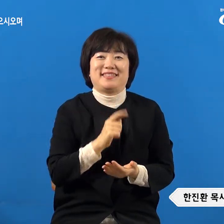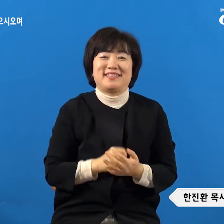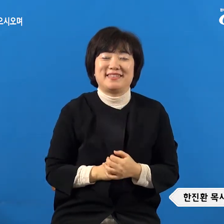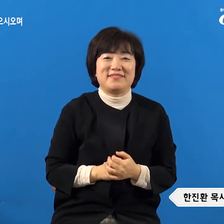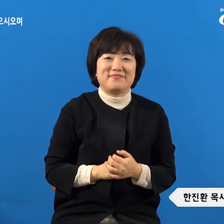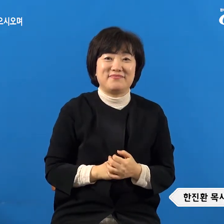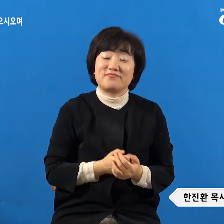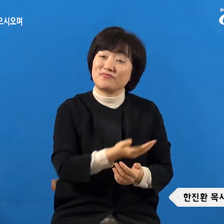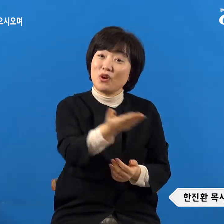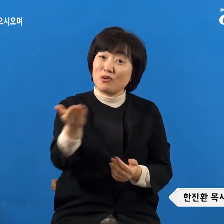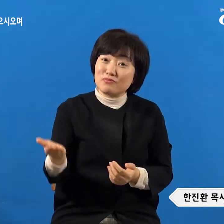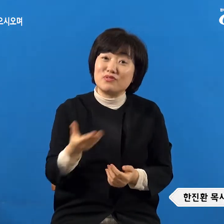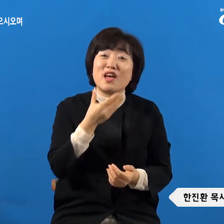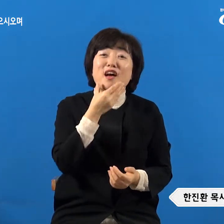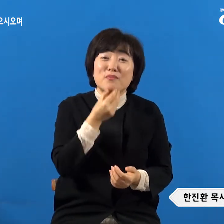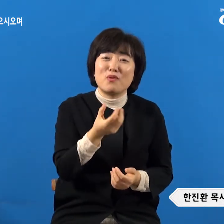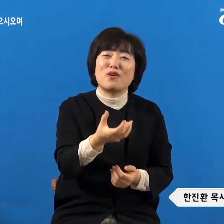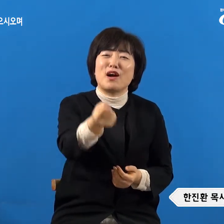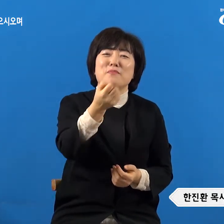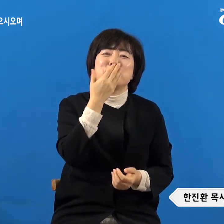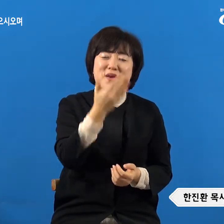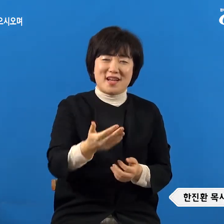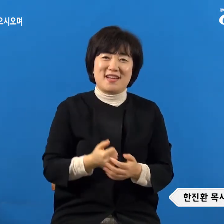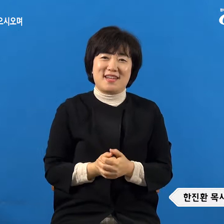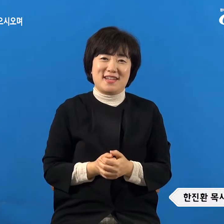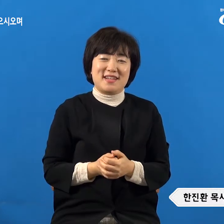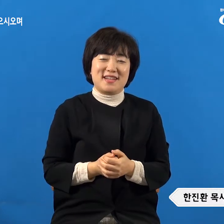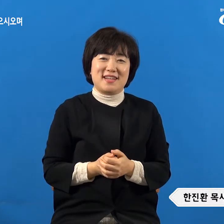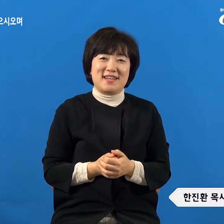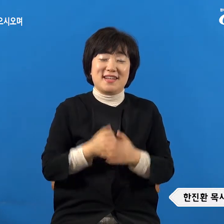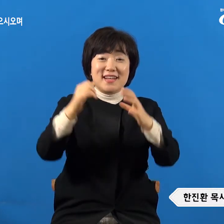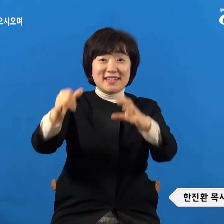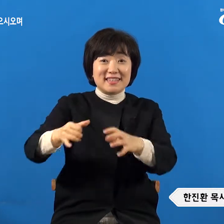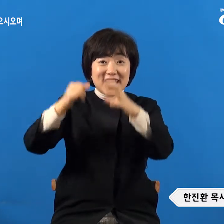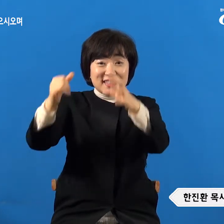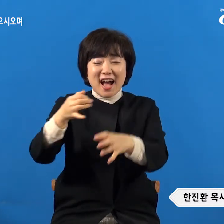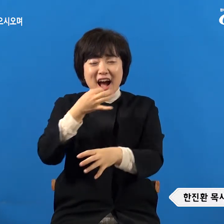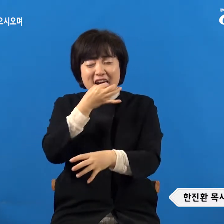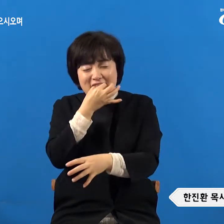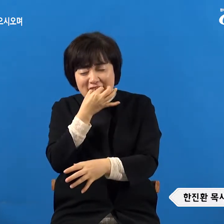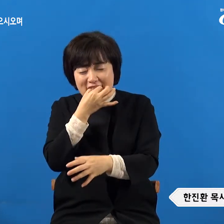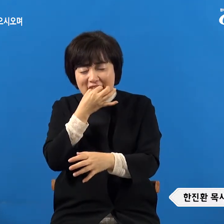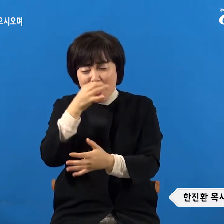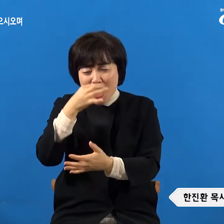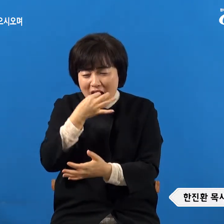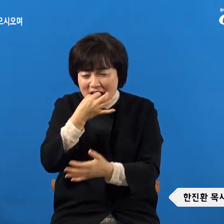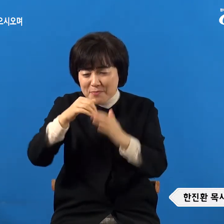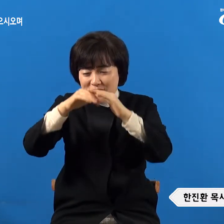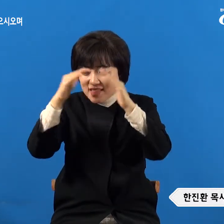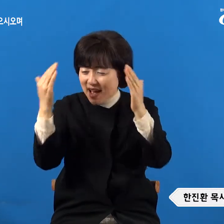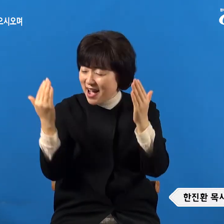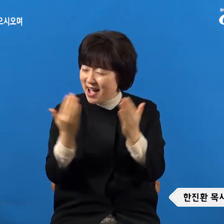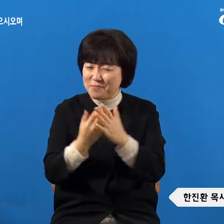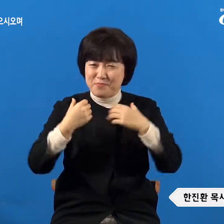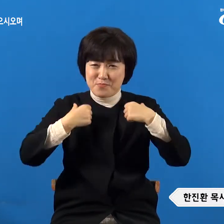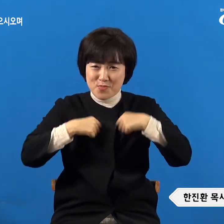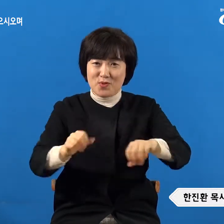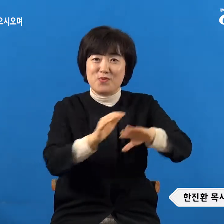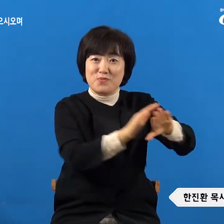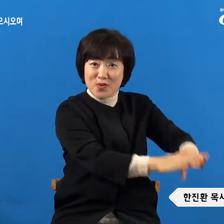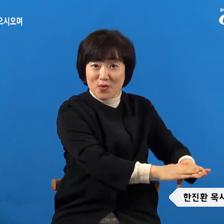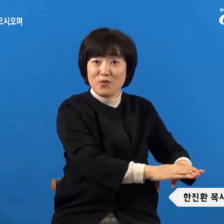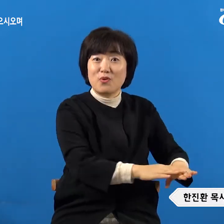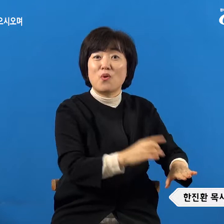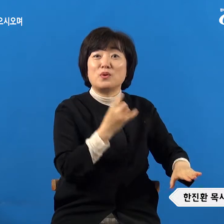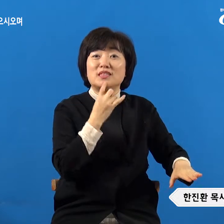우리도 그 행복을 누릴 수 있습니다. 여러분, 세상 욕망 다 내려놓고 하나님만을 바라보는